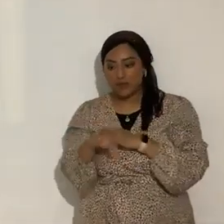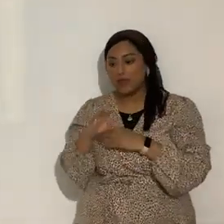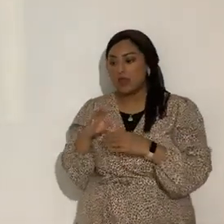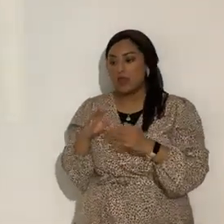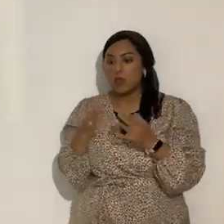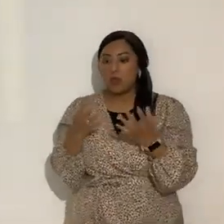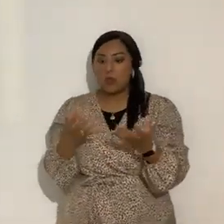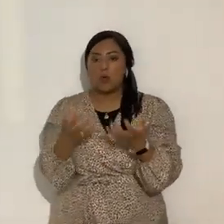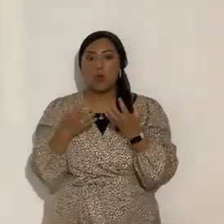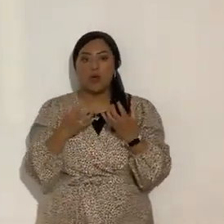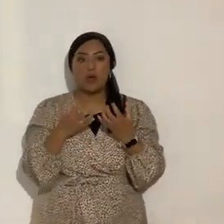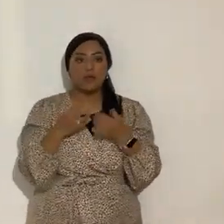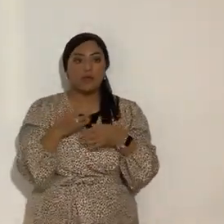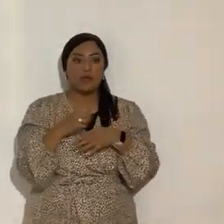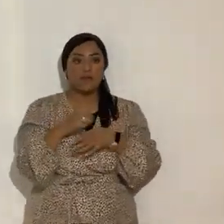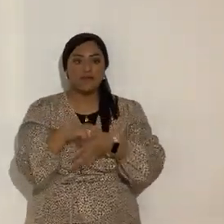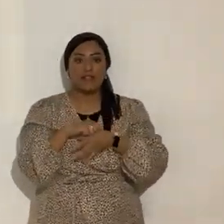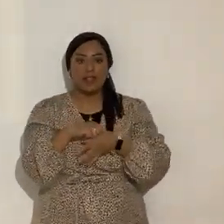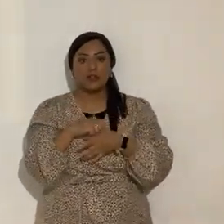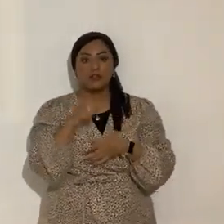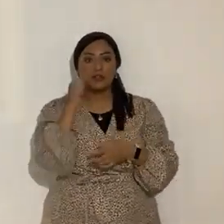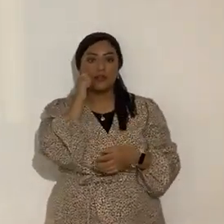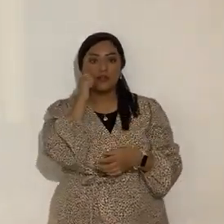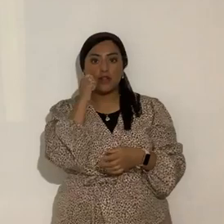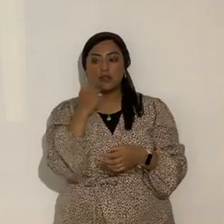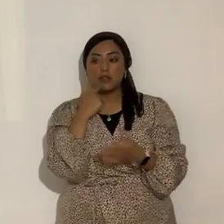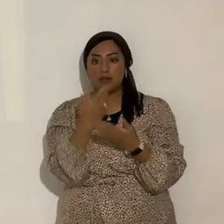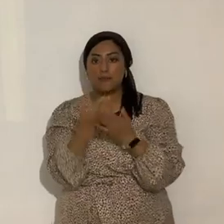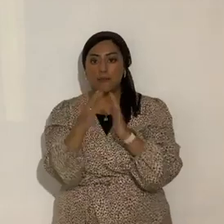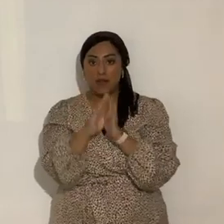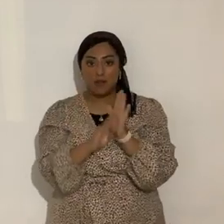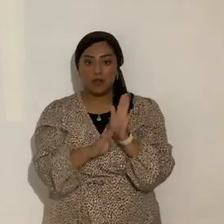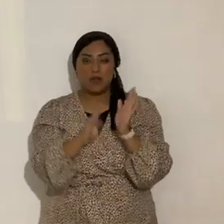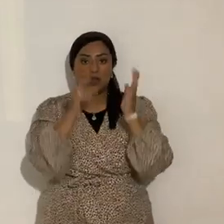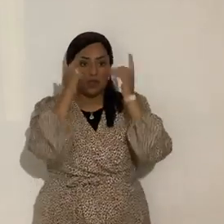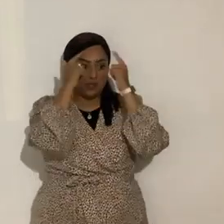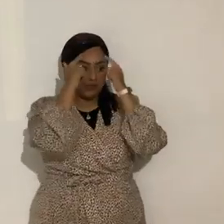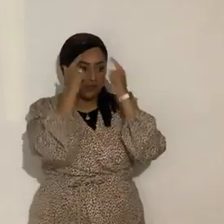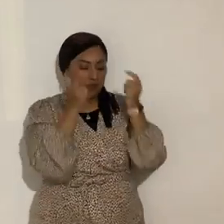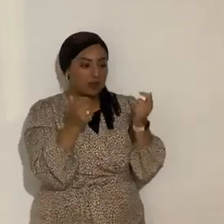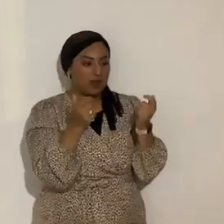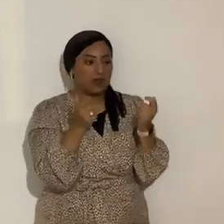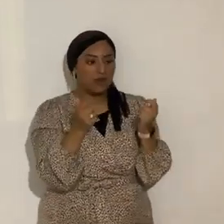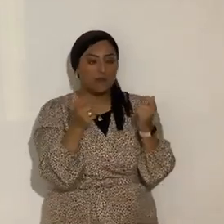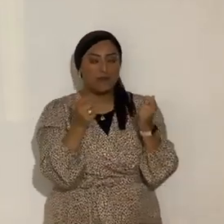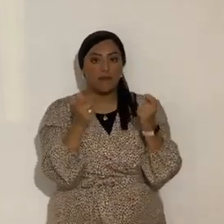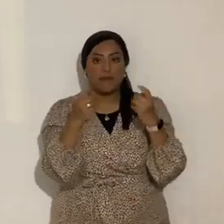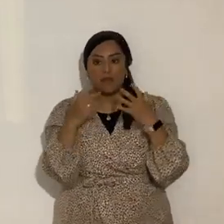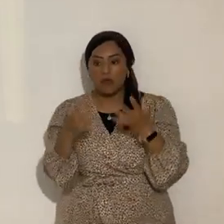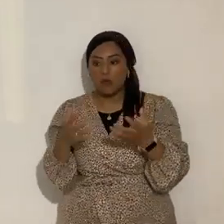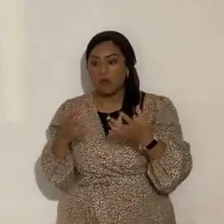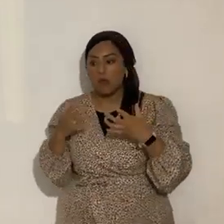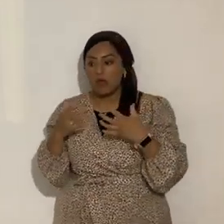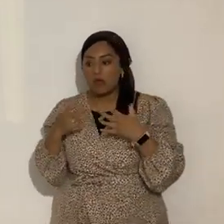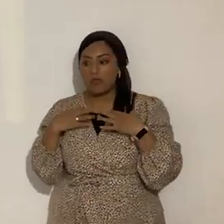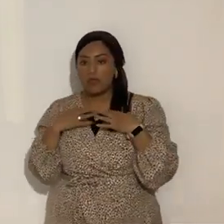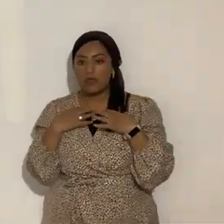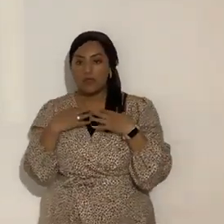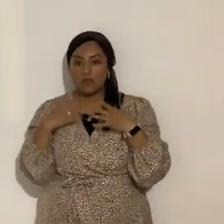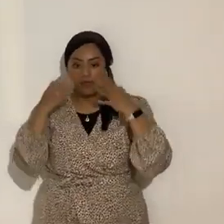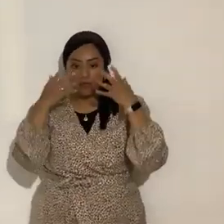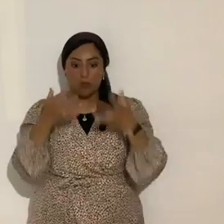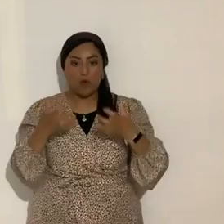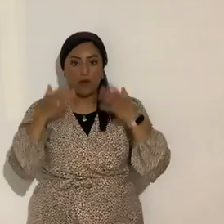la carne. ¿De qué habla la Biblia? Habla la Biblia. El orgullo, las obras de la carne, los deseos de la carne, etcétera,